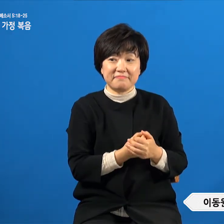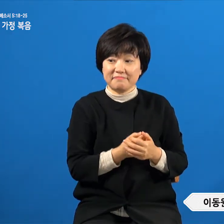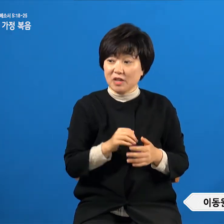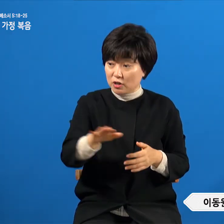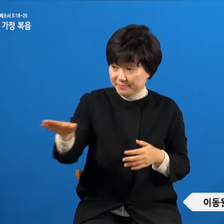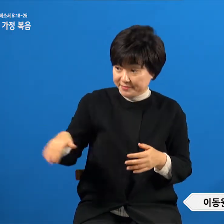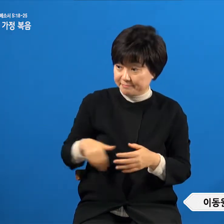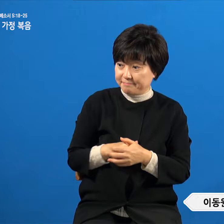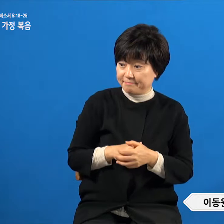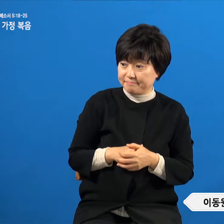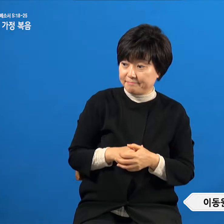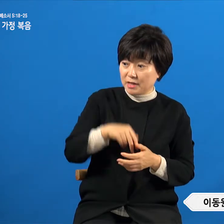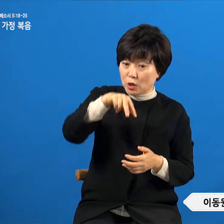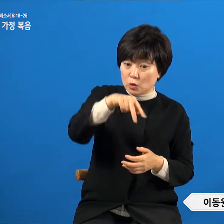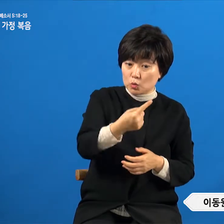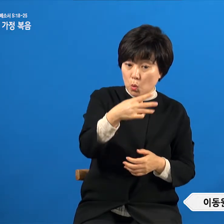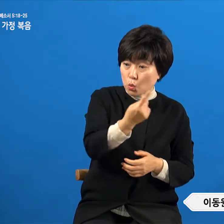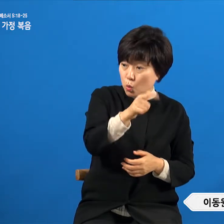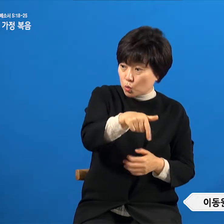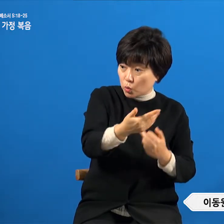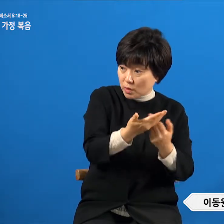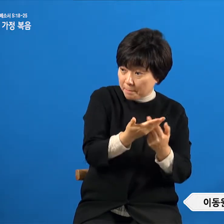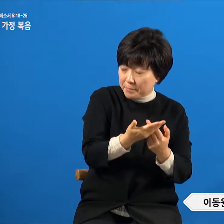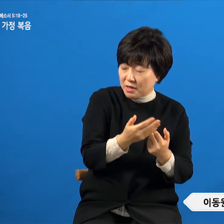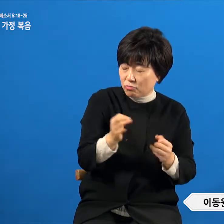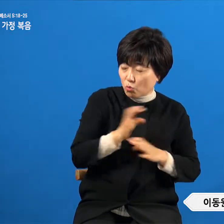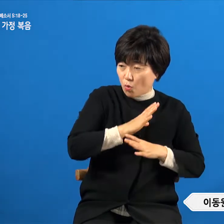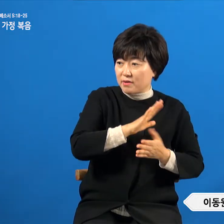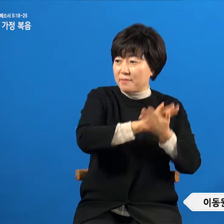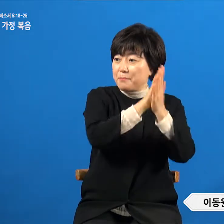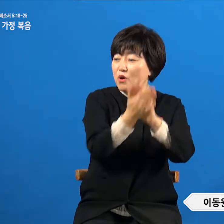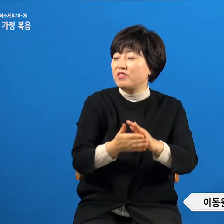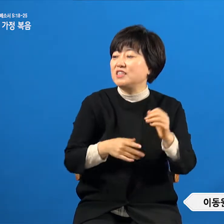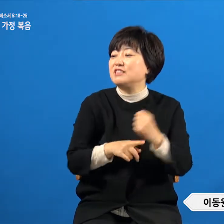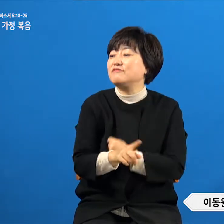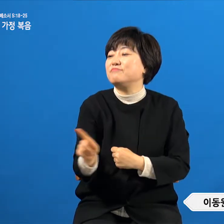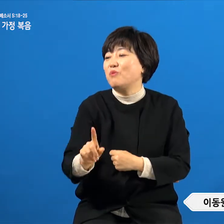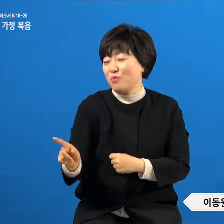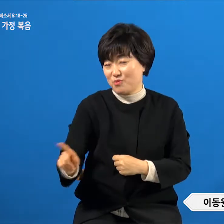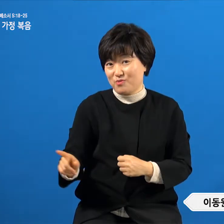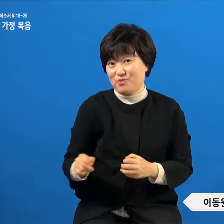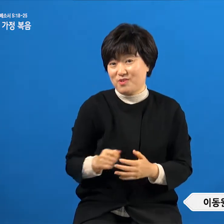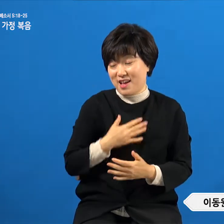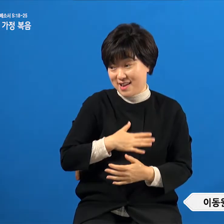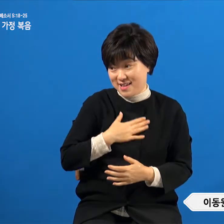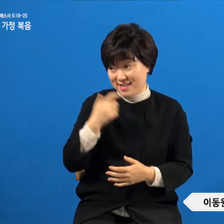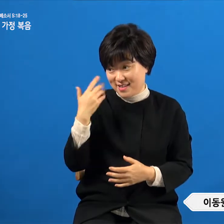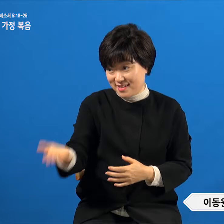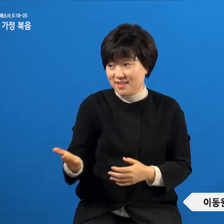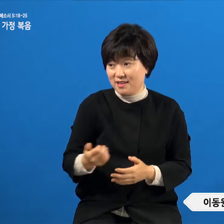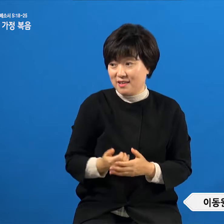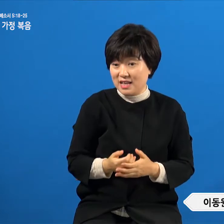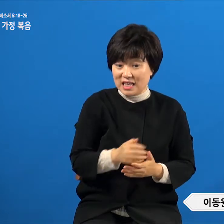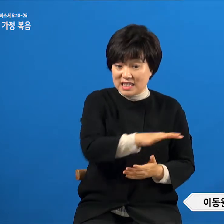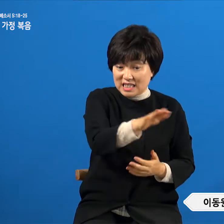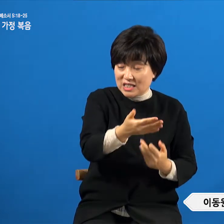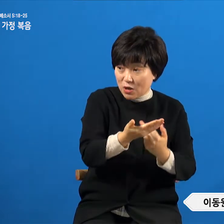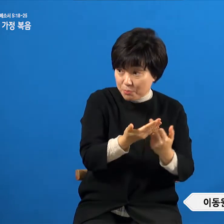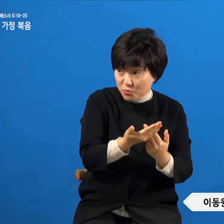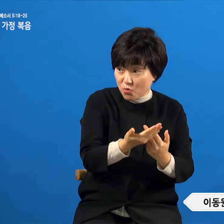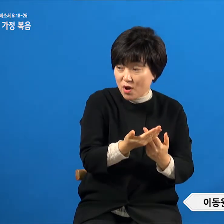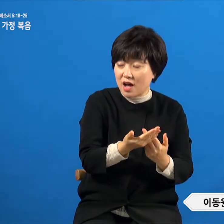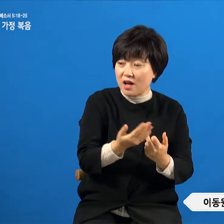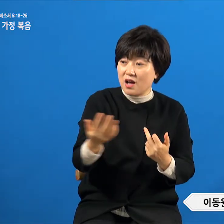도전했습니다. 여러분, 소록도가 이런 놀라운 설모로 바뀐 이유를 알고 싶습니까? 그것은 소록도와